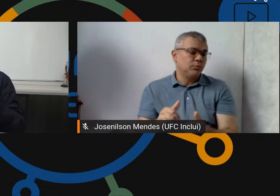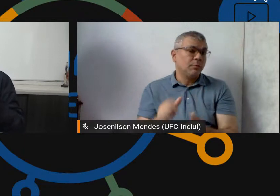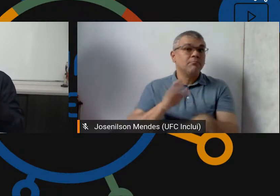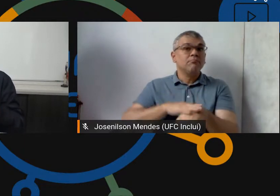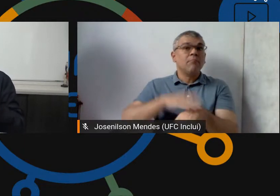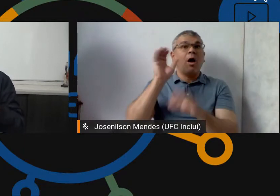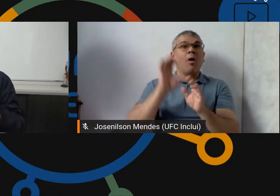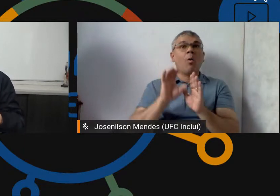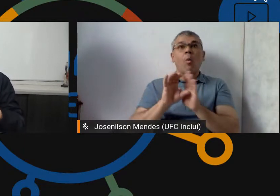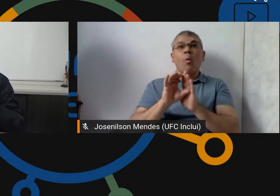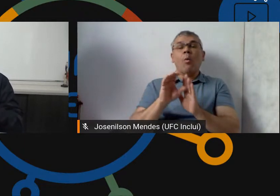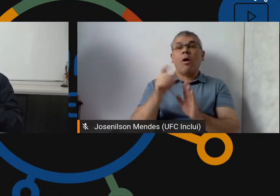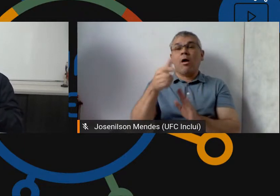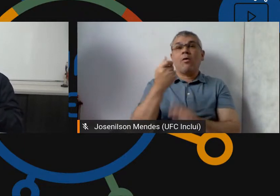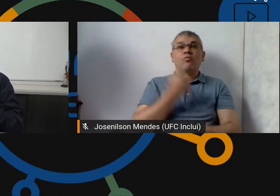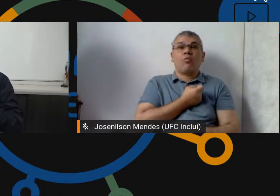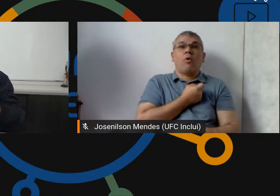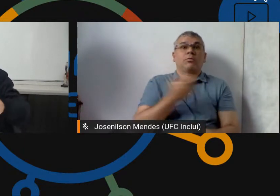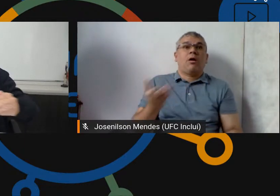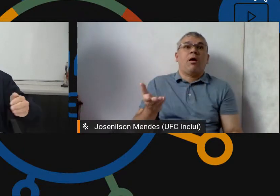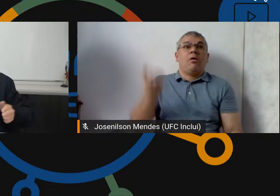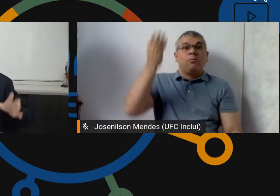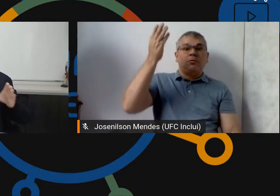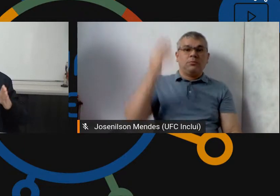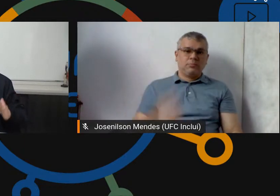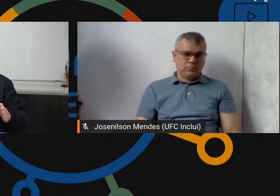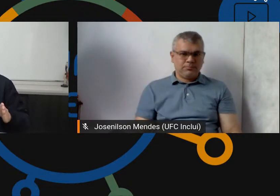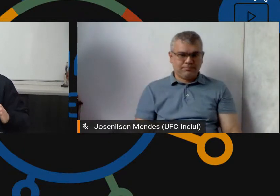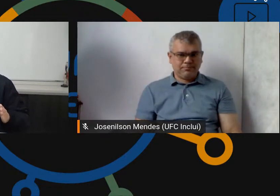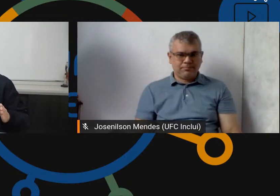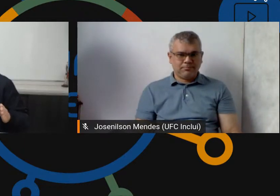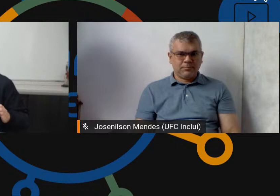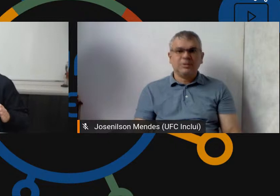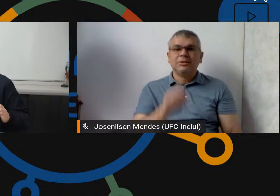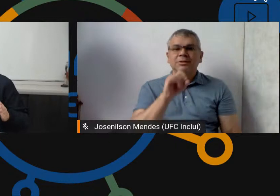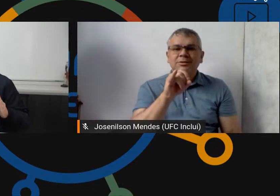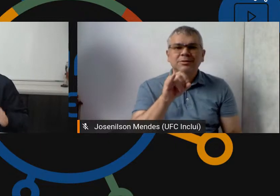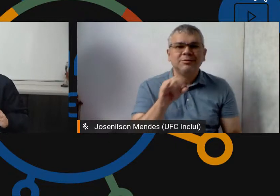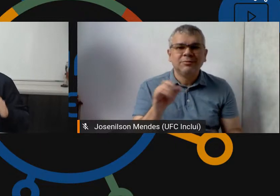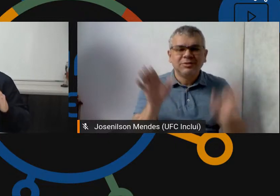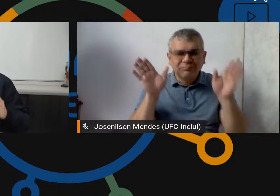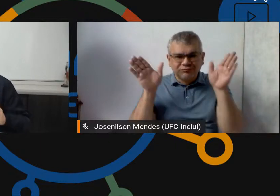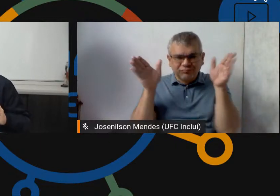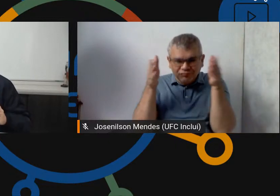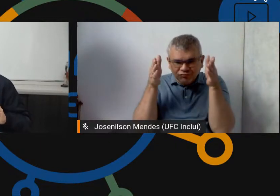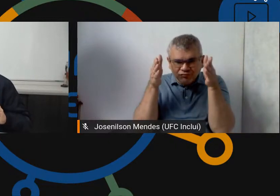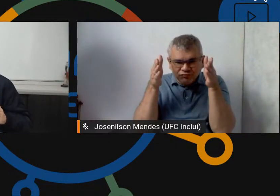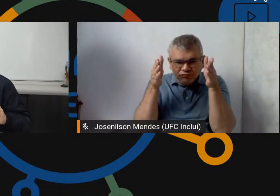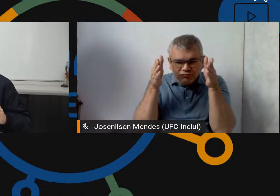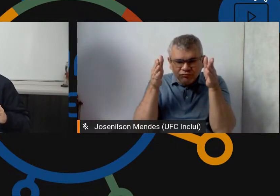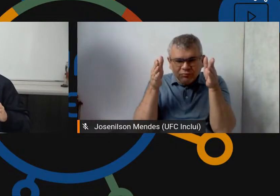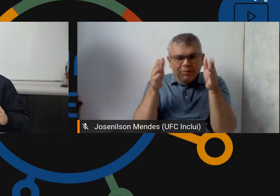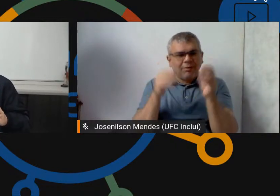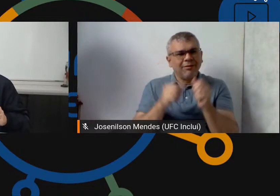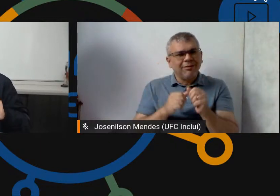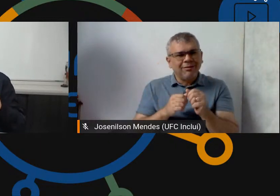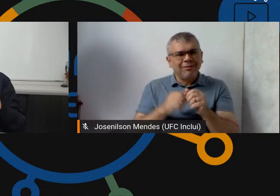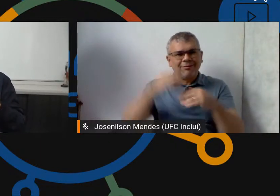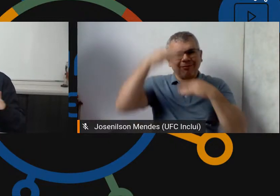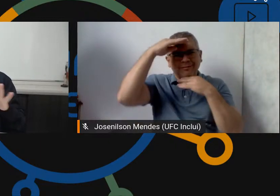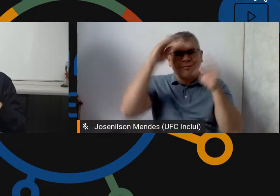aprendendo. Isso te coloca num outro patamar. Se você ficar fechado no seu gueto, não adianta.